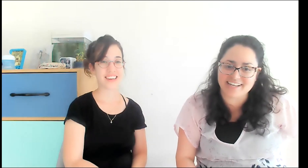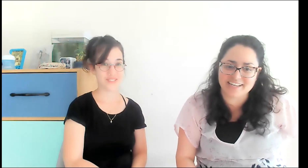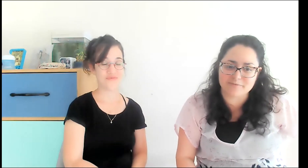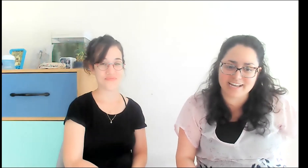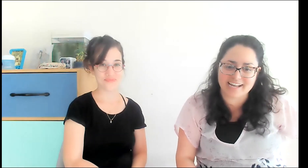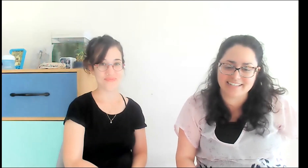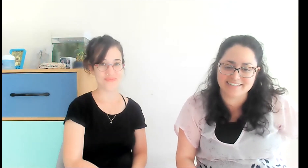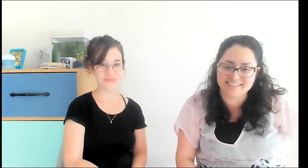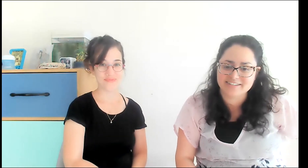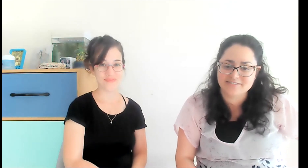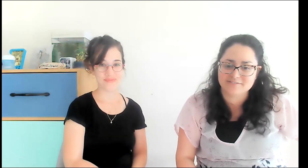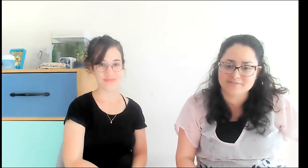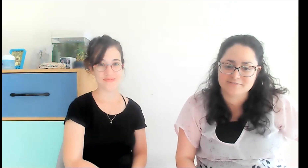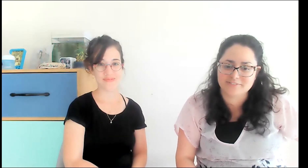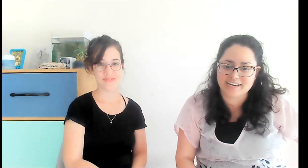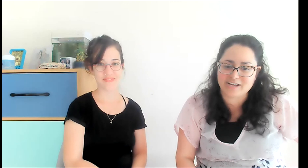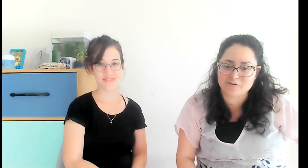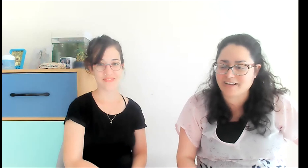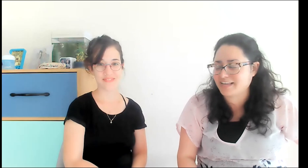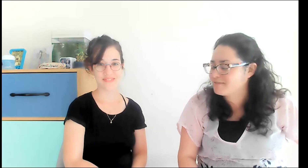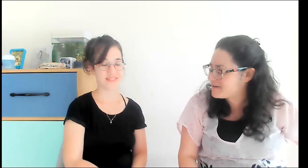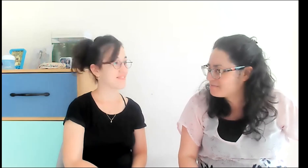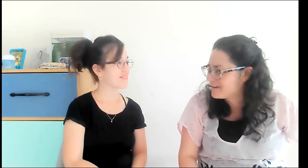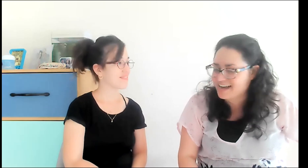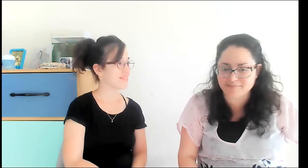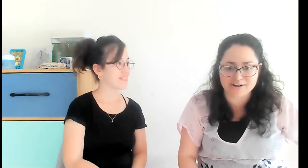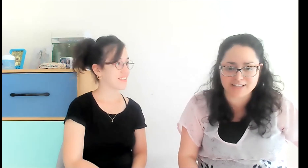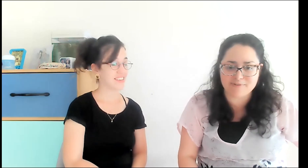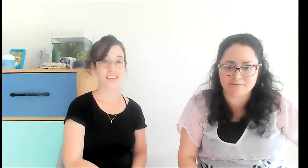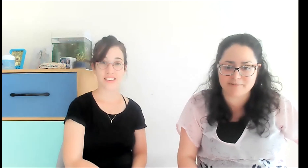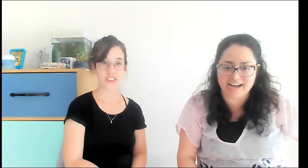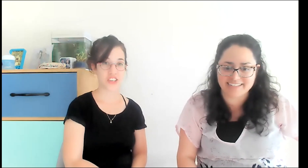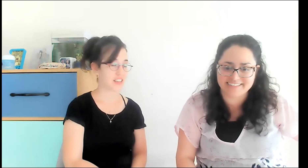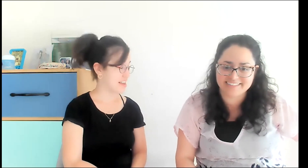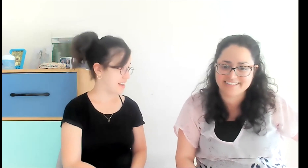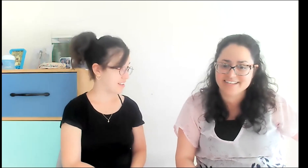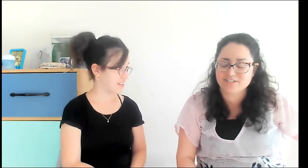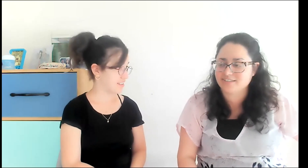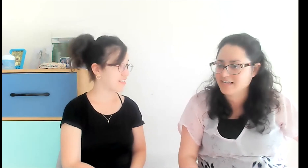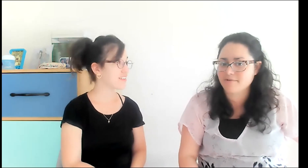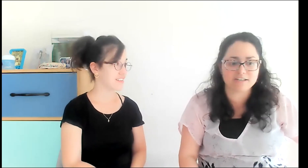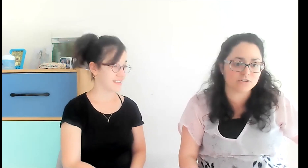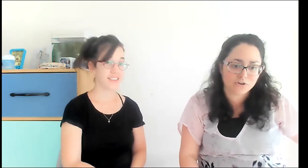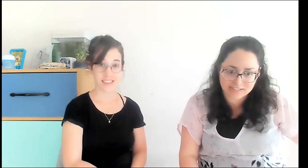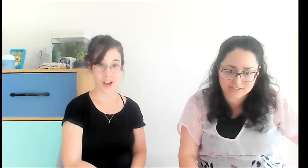ולחייך ביחד, ואנחנו מחכים לפעם הבאה, מחכות לפעם הבאה. שתהיה ממש עוד חודש.